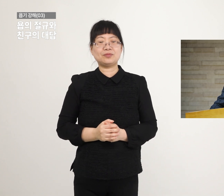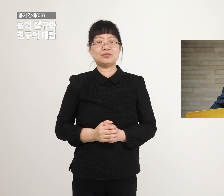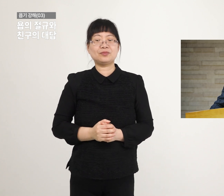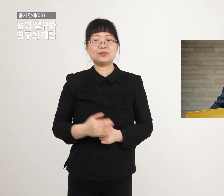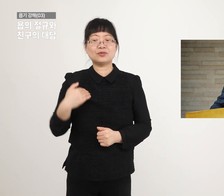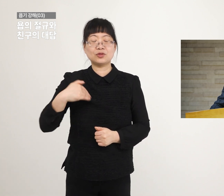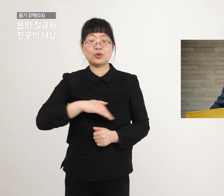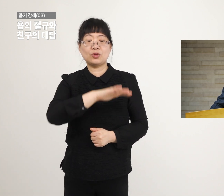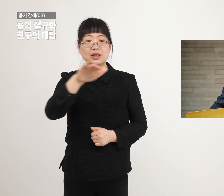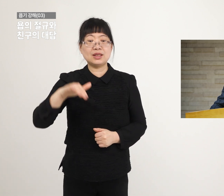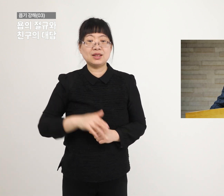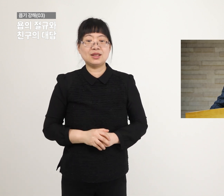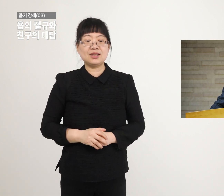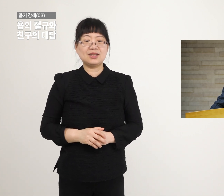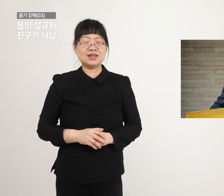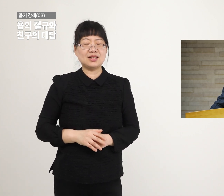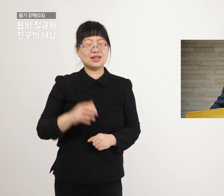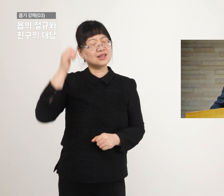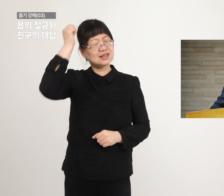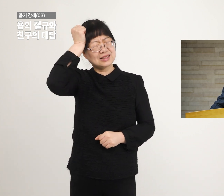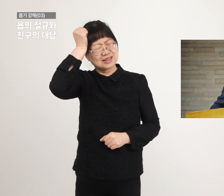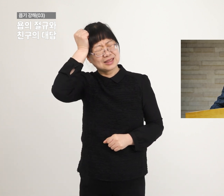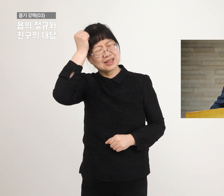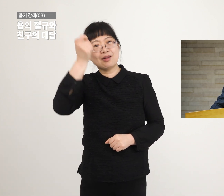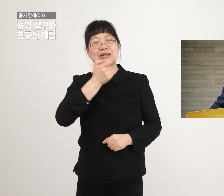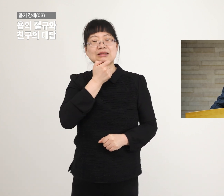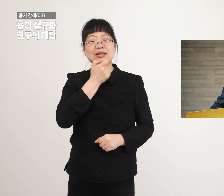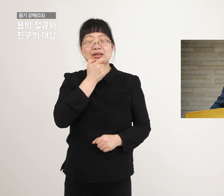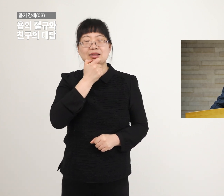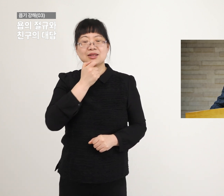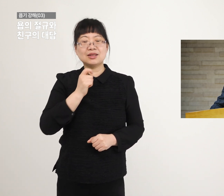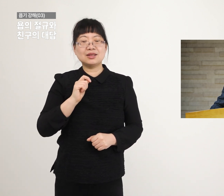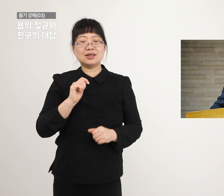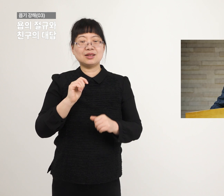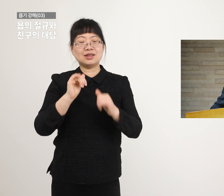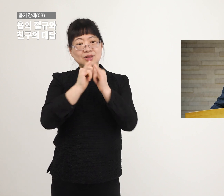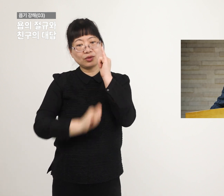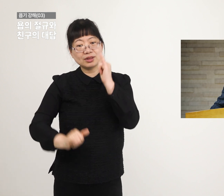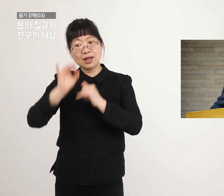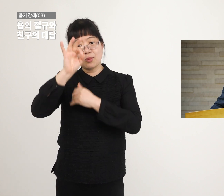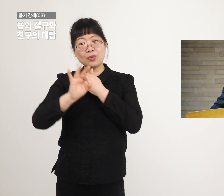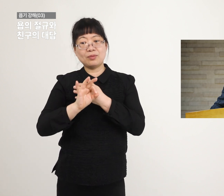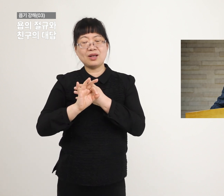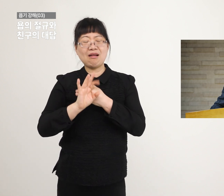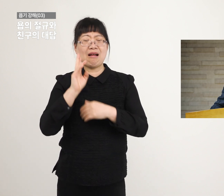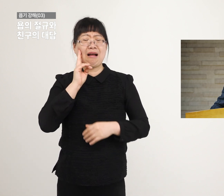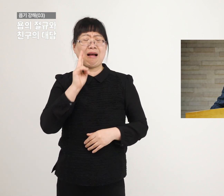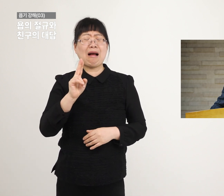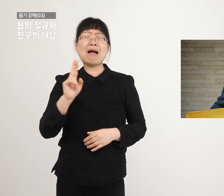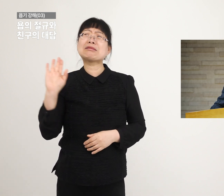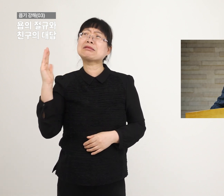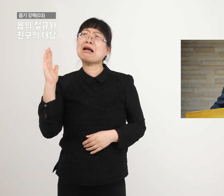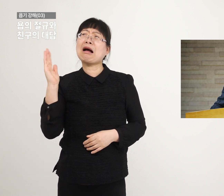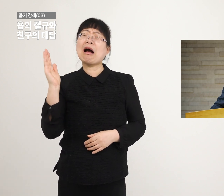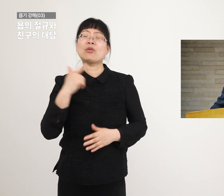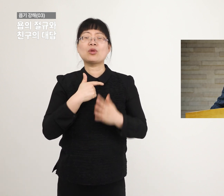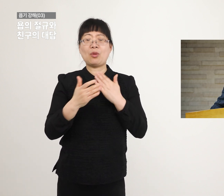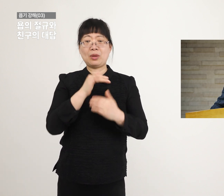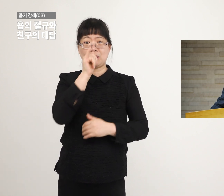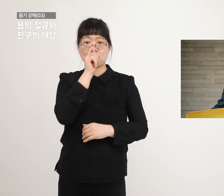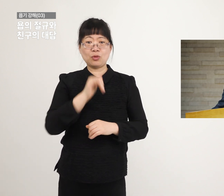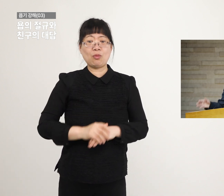우리 기억도 꺼내기 싫은 근현대사의 참혹한 최근에까지 있었죠.